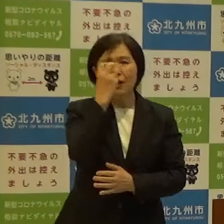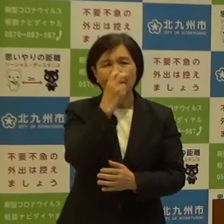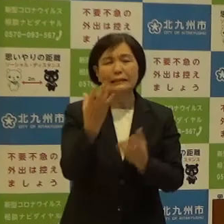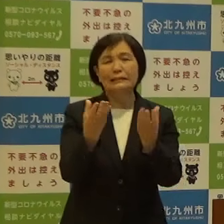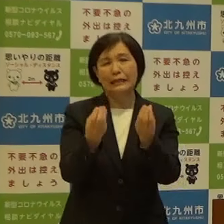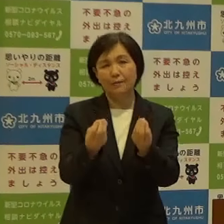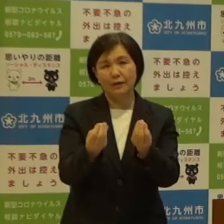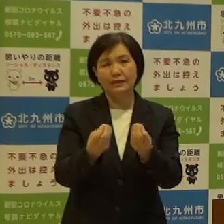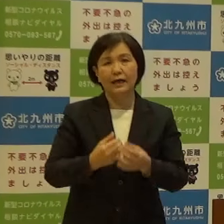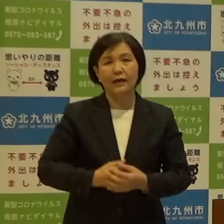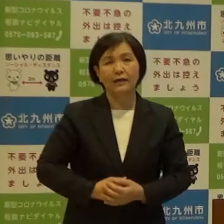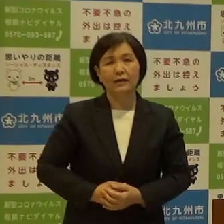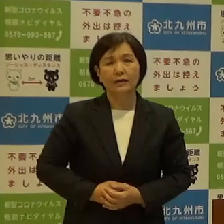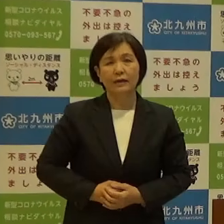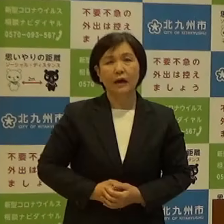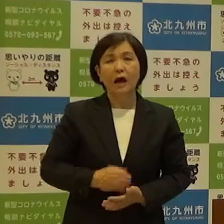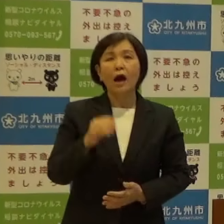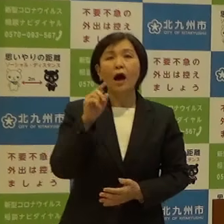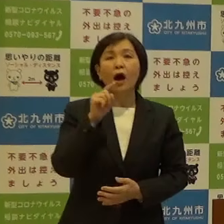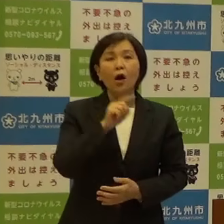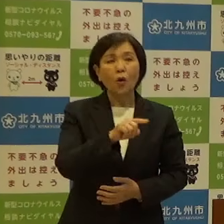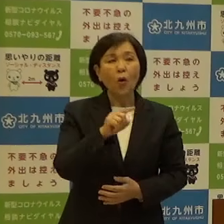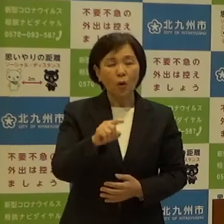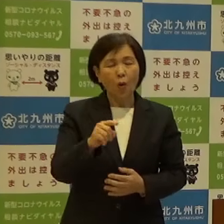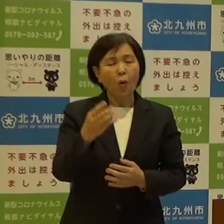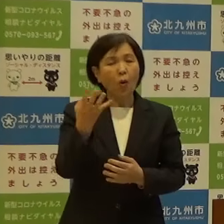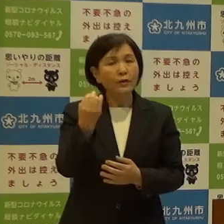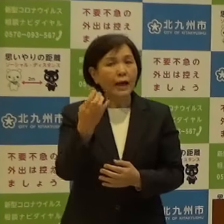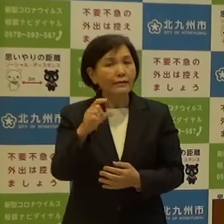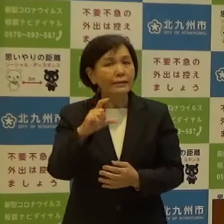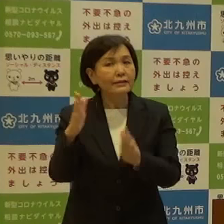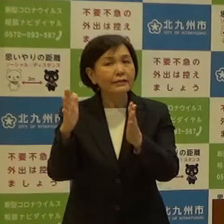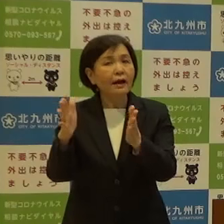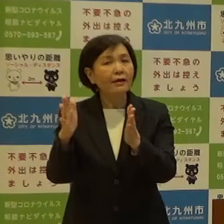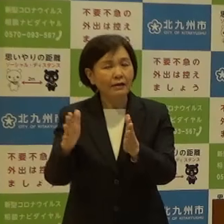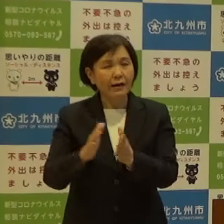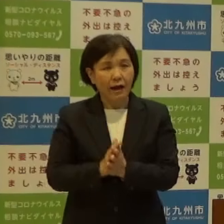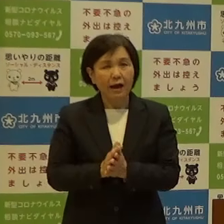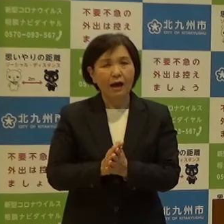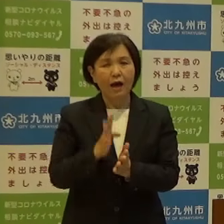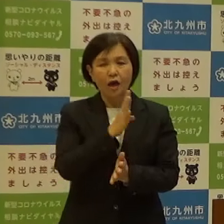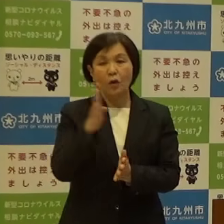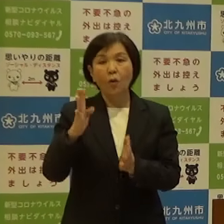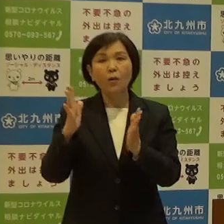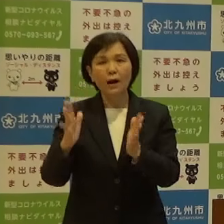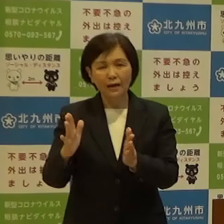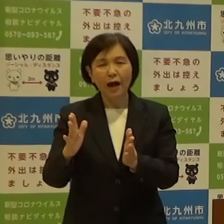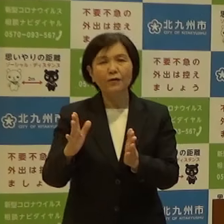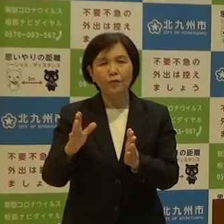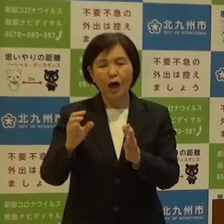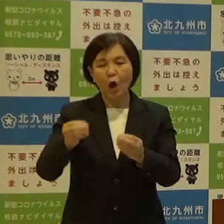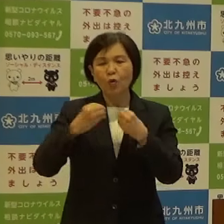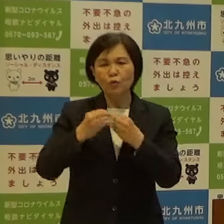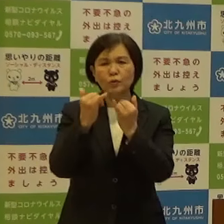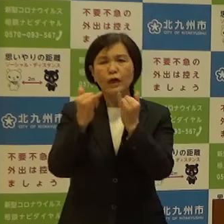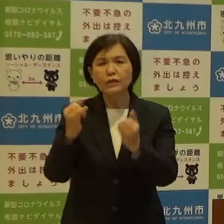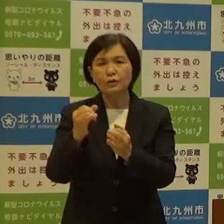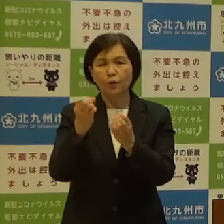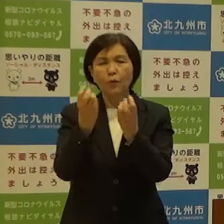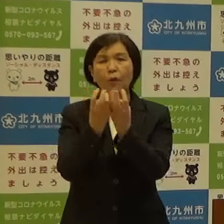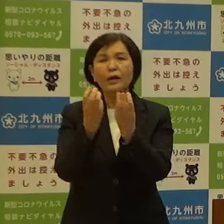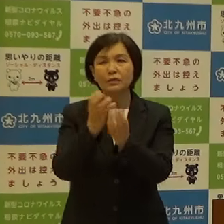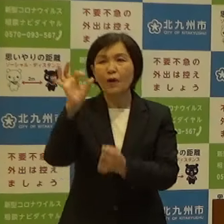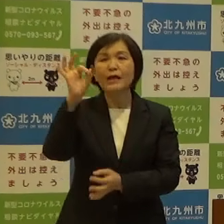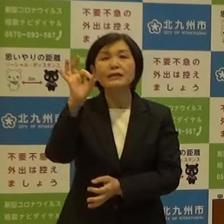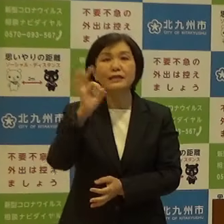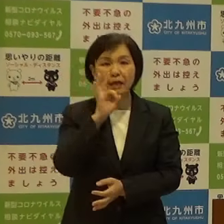。ここ数日、陽性患者の数は4日間連続ゼロであります。極めて